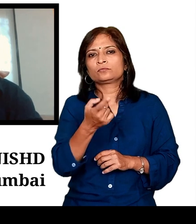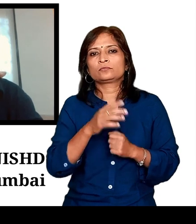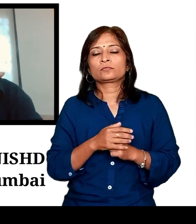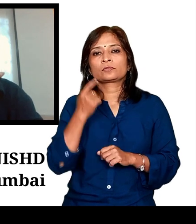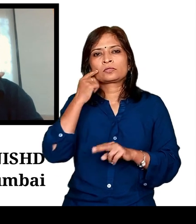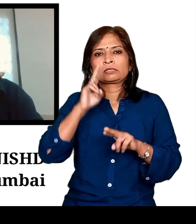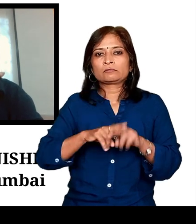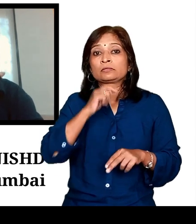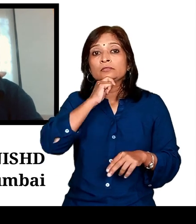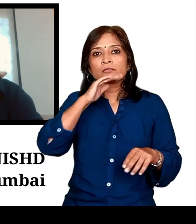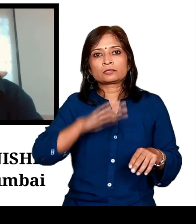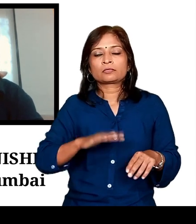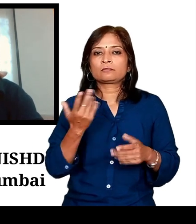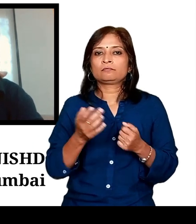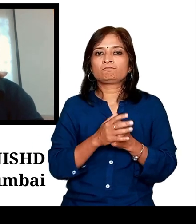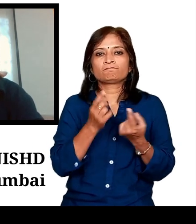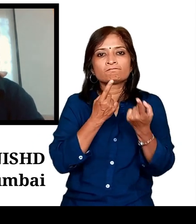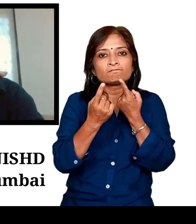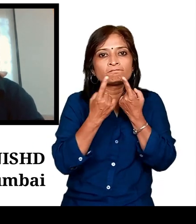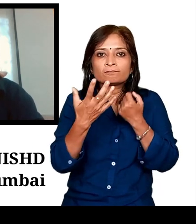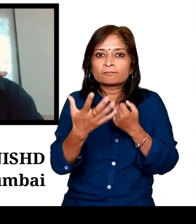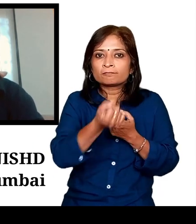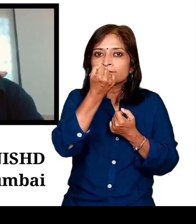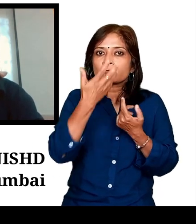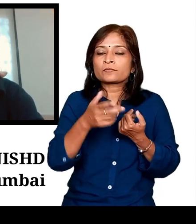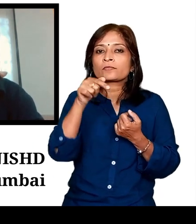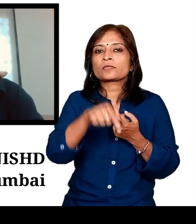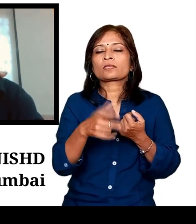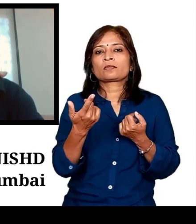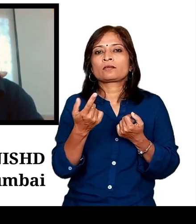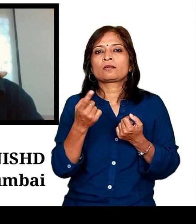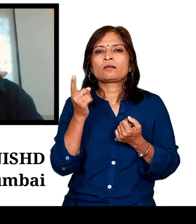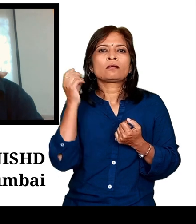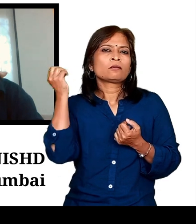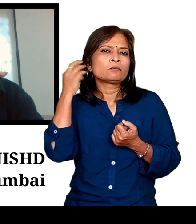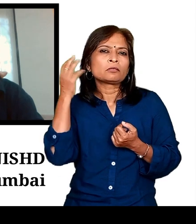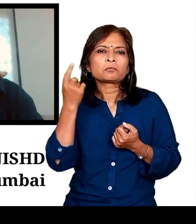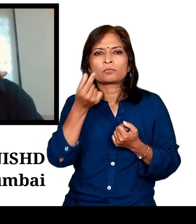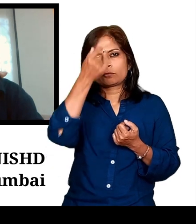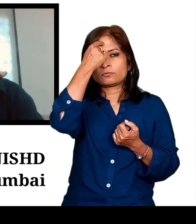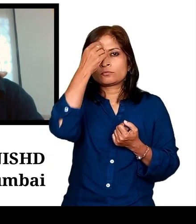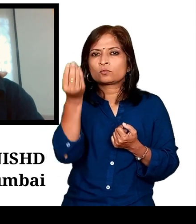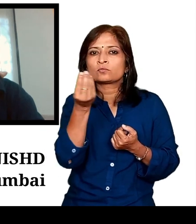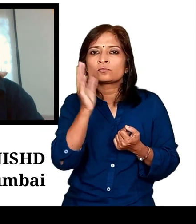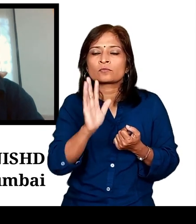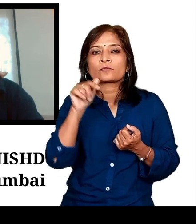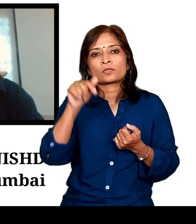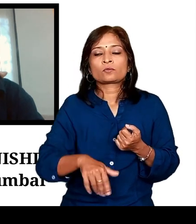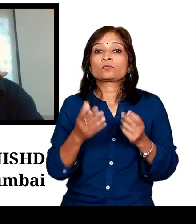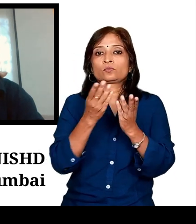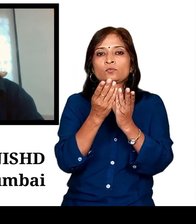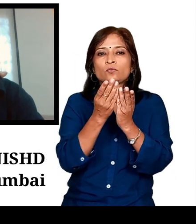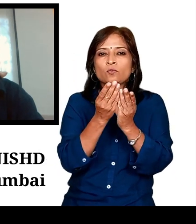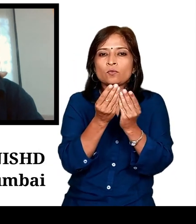पहले डिटेक्शन हो जाए बच्चे में कि उसको कुछ हियरिंग प्रॉब्लम हो रही है, तो उसका